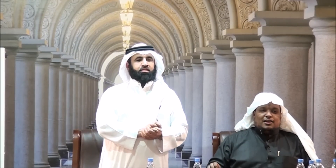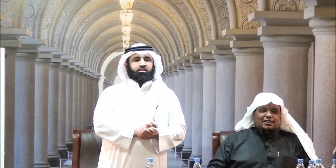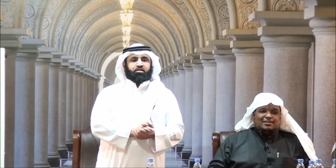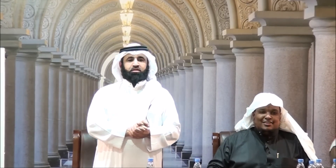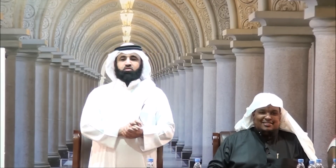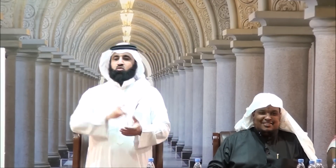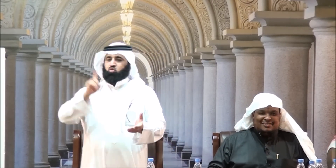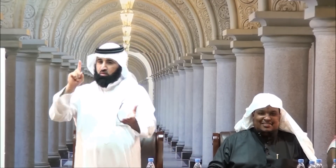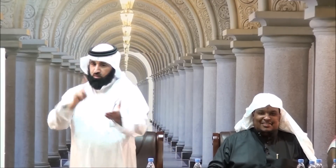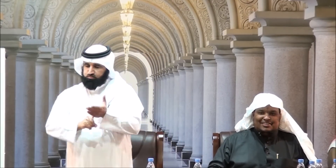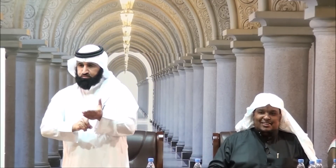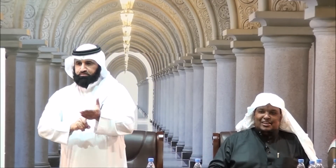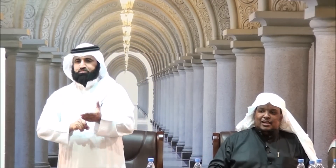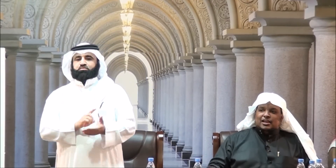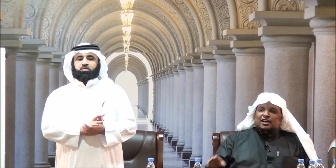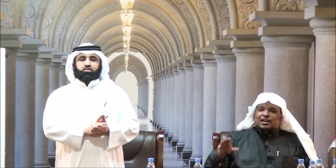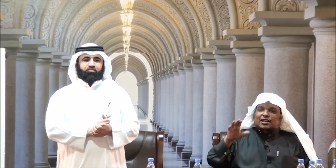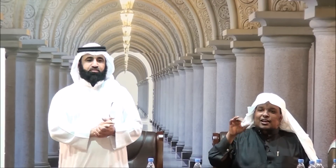الحقيقة